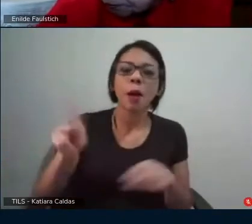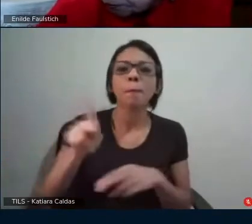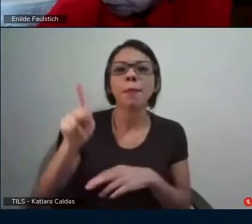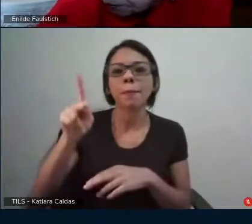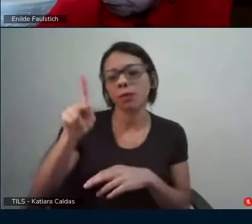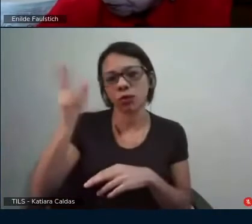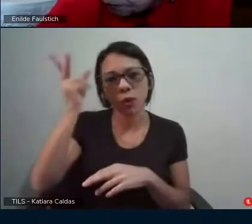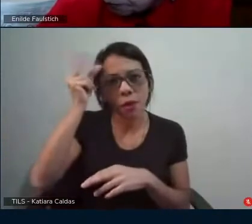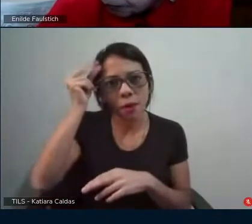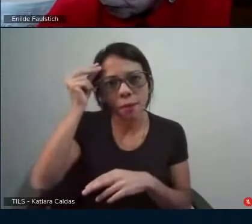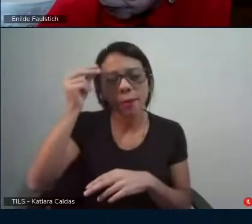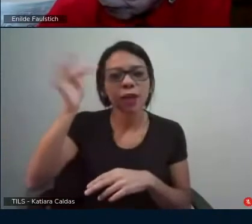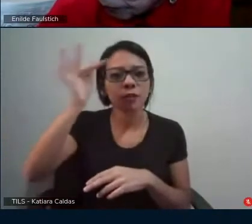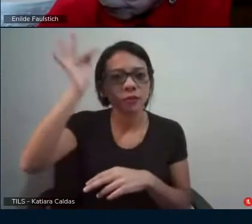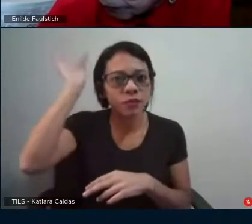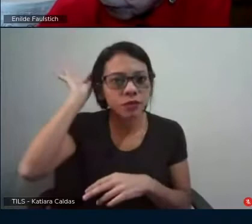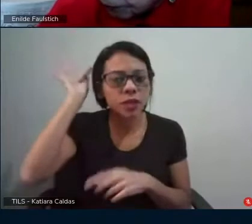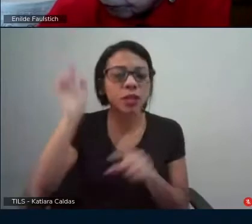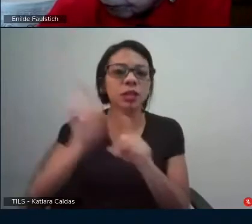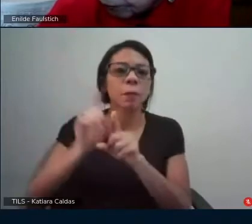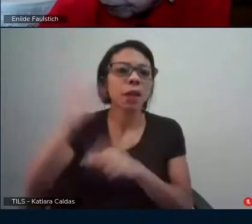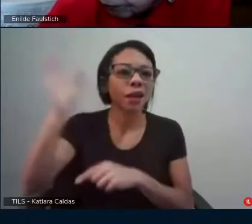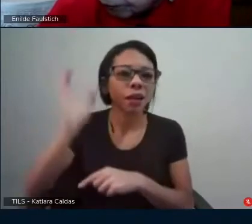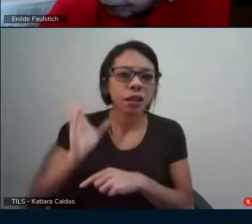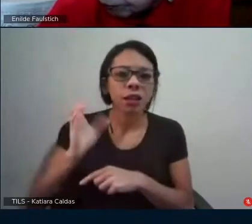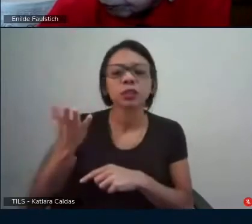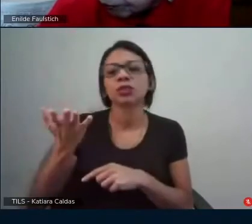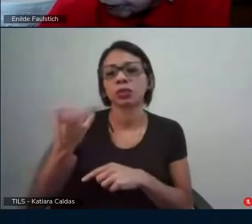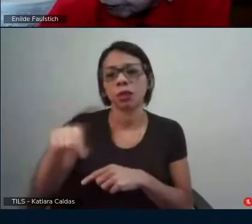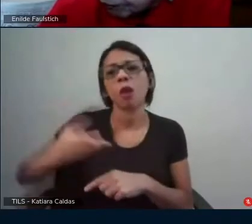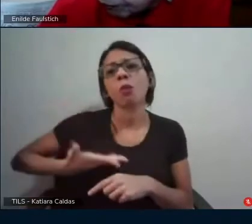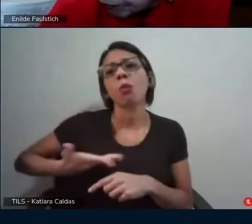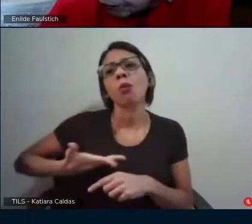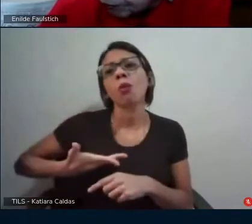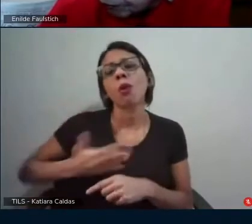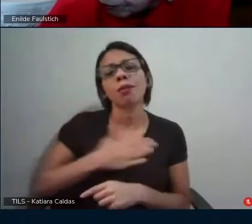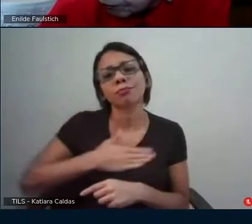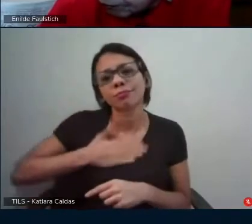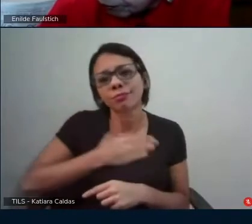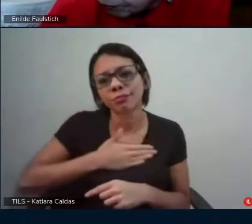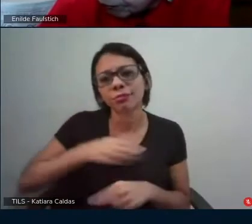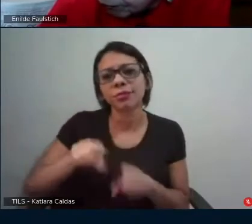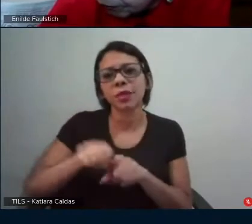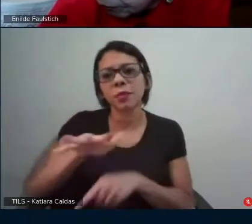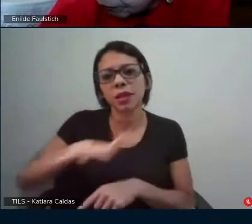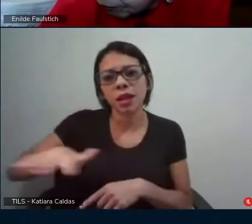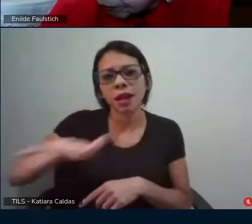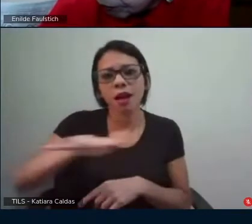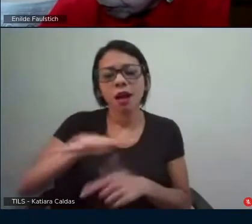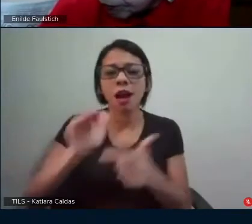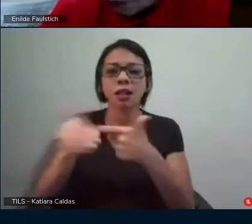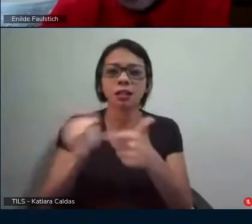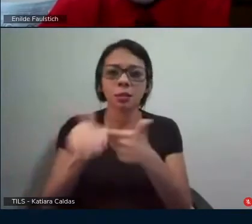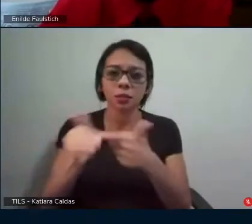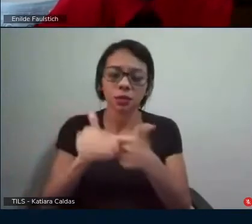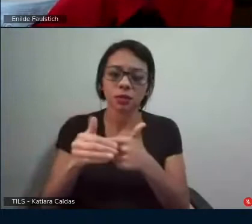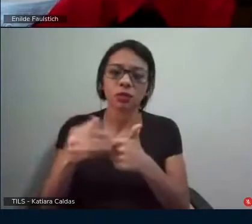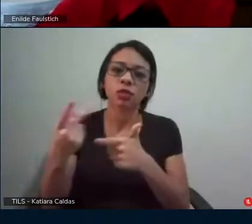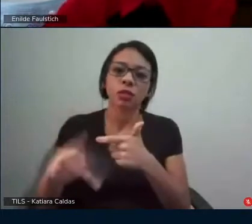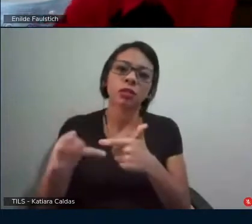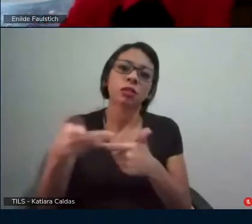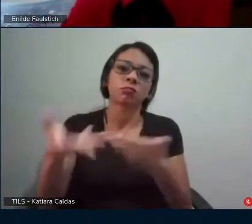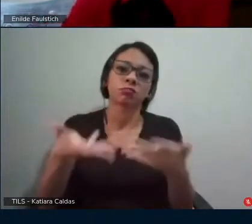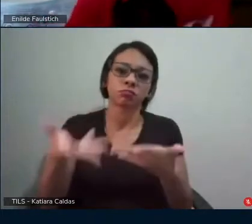Beth, professora Franciele, professora Cleide, que são colegas muito queridos também da área de terminologia da língua de